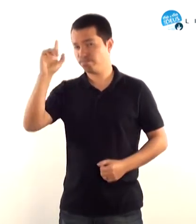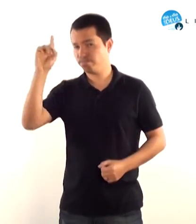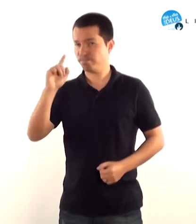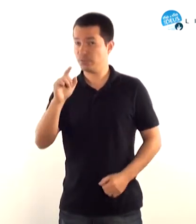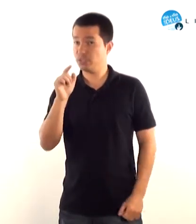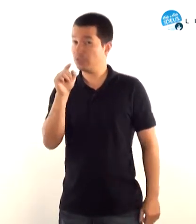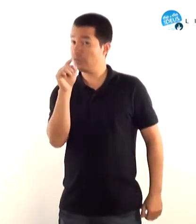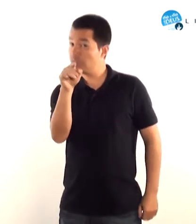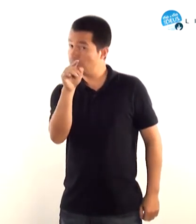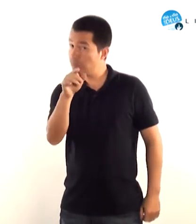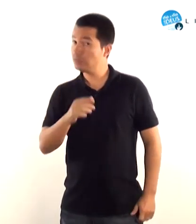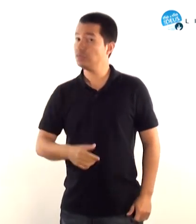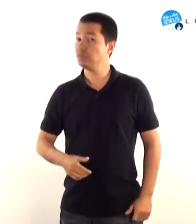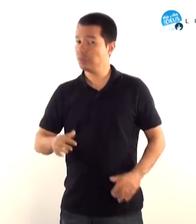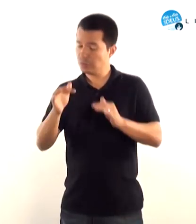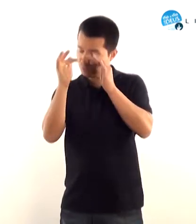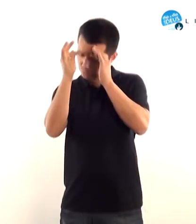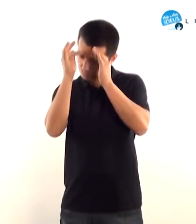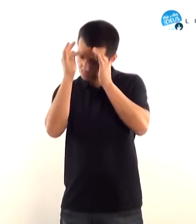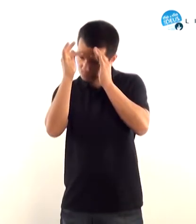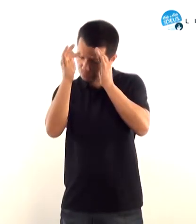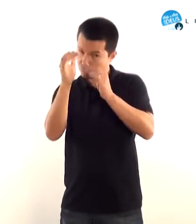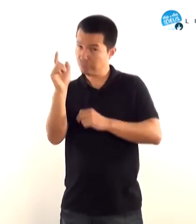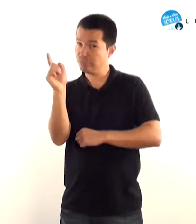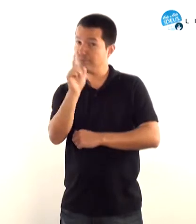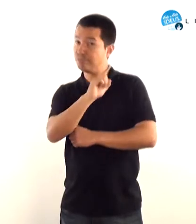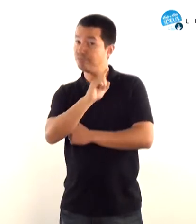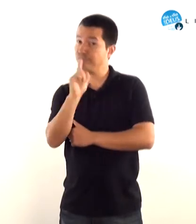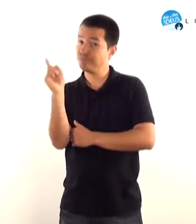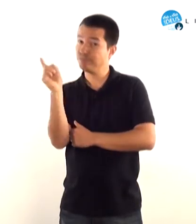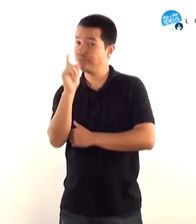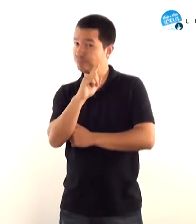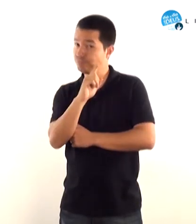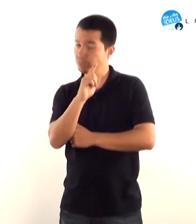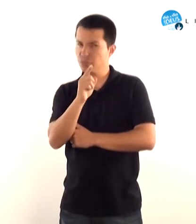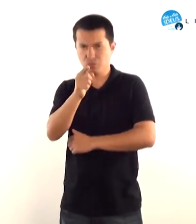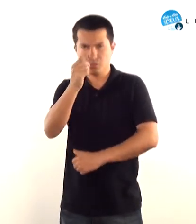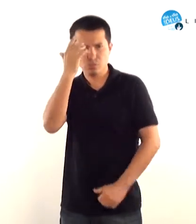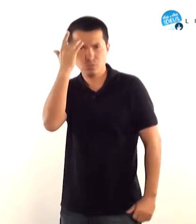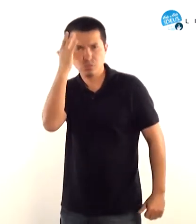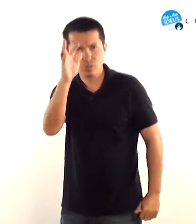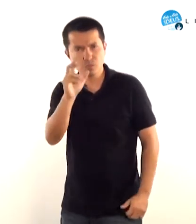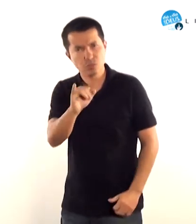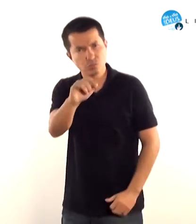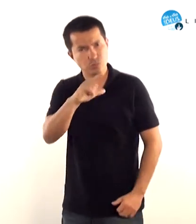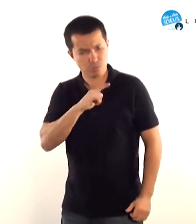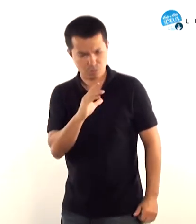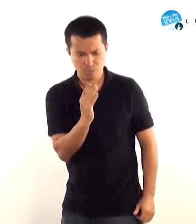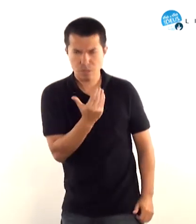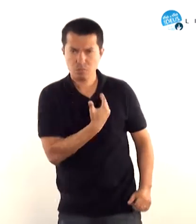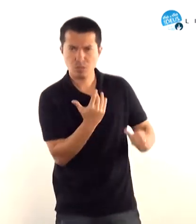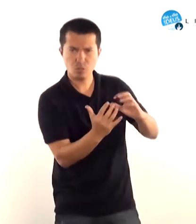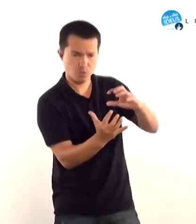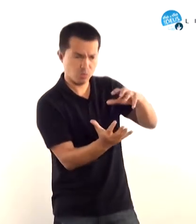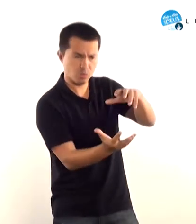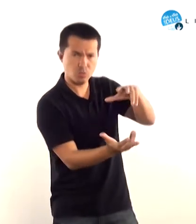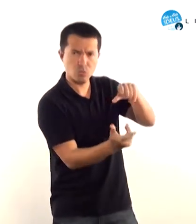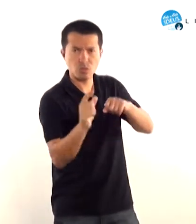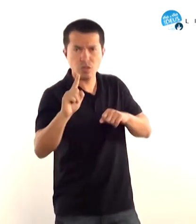Bíblia: gente infiel, será que vocês não sabem que ser amigo do